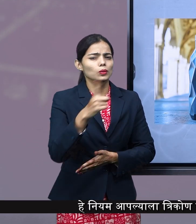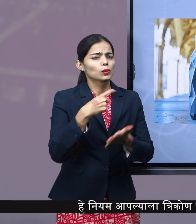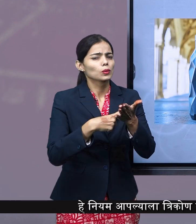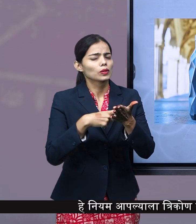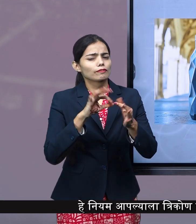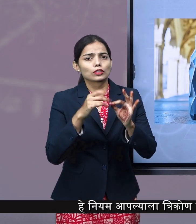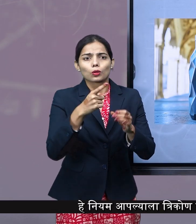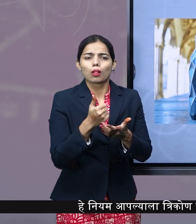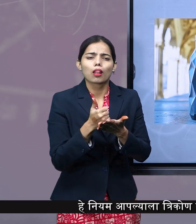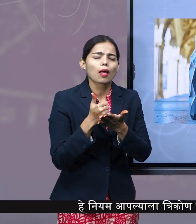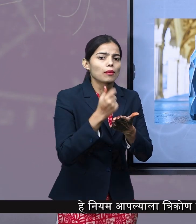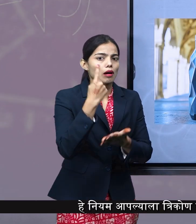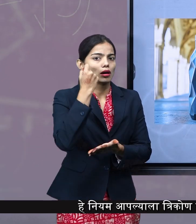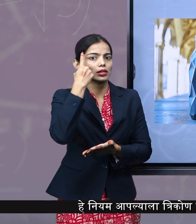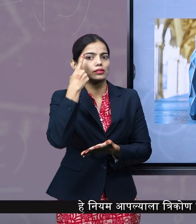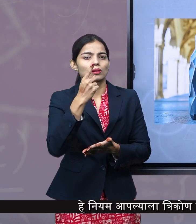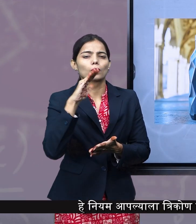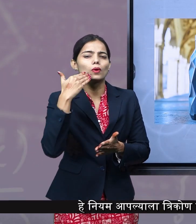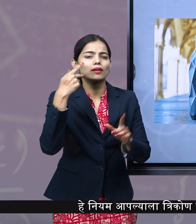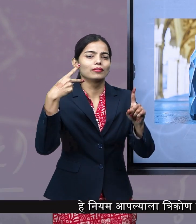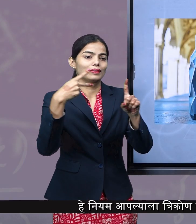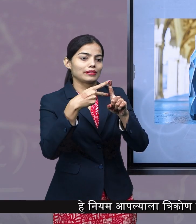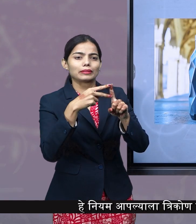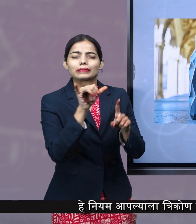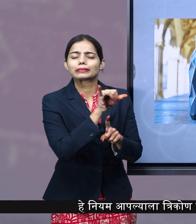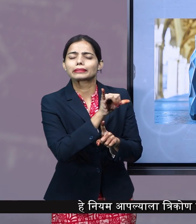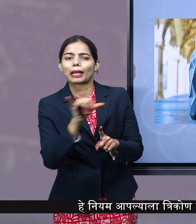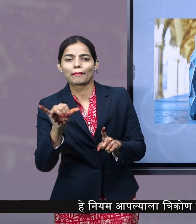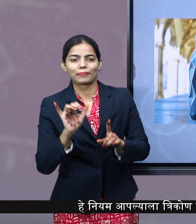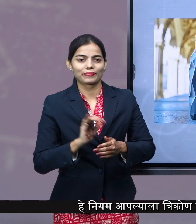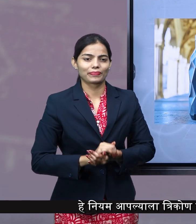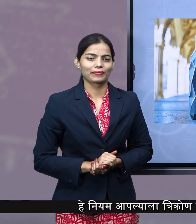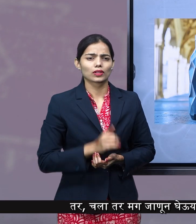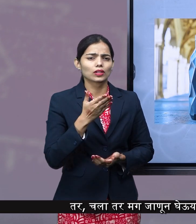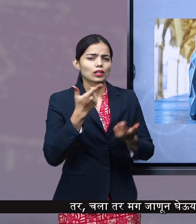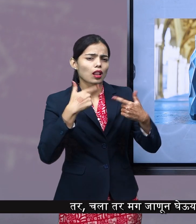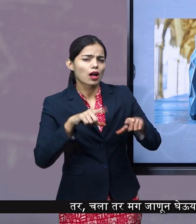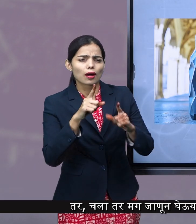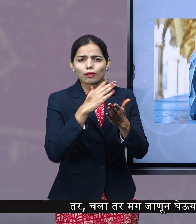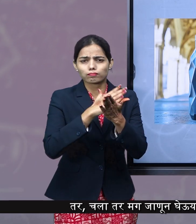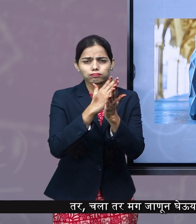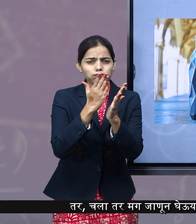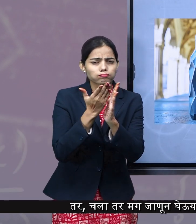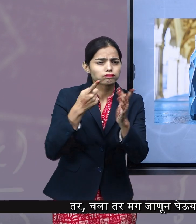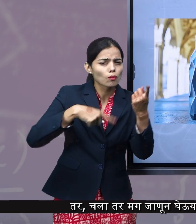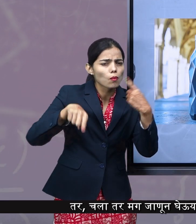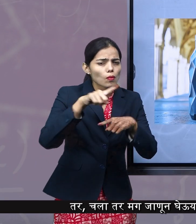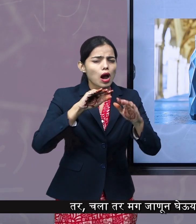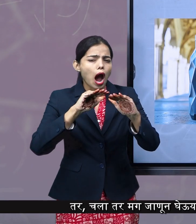हे नियम आपल्याला त्रिकोण कधी समान असतात हे समजण्यास मदत करते. चला तर मग जाणून घेऊया आणि